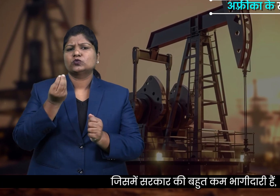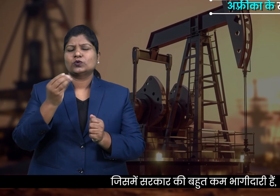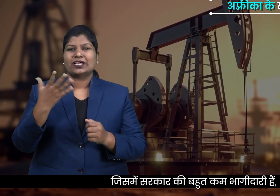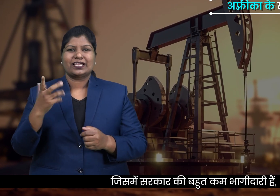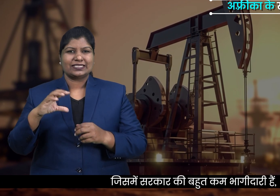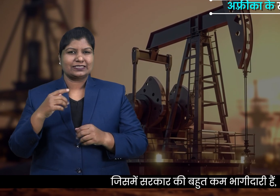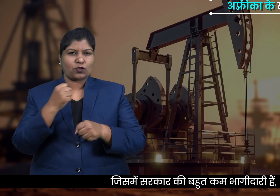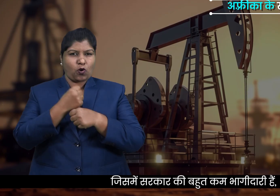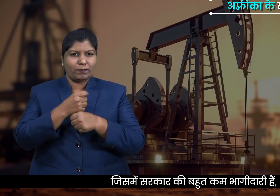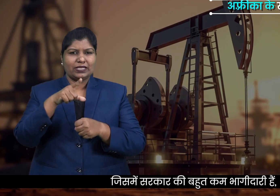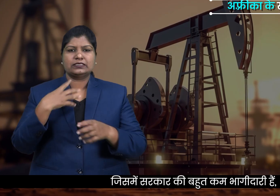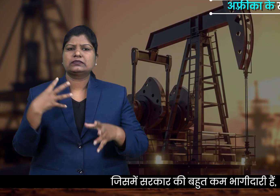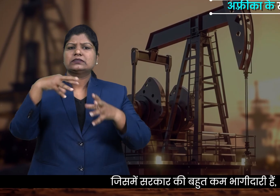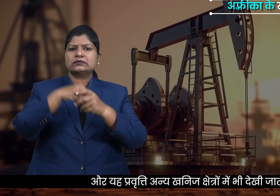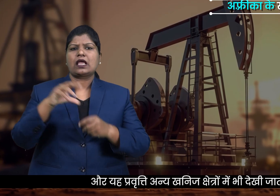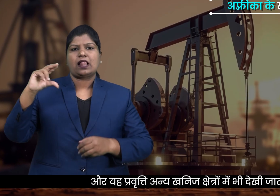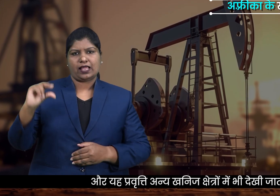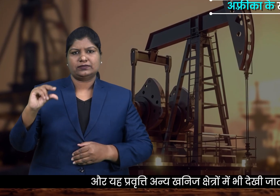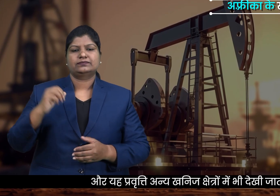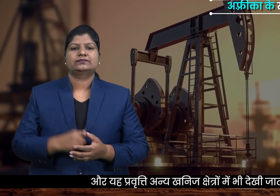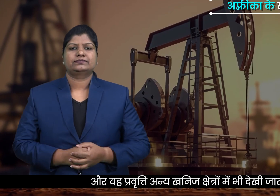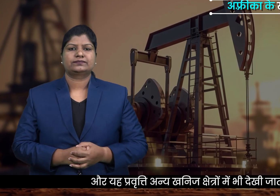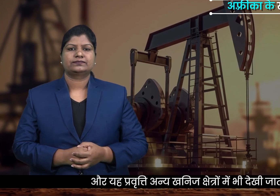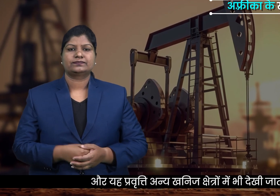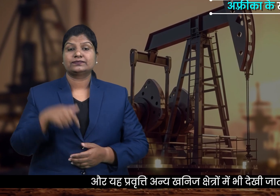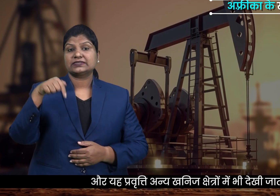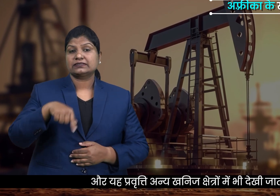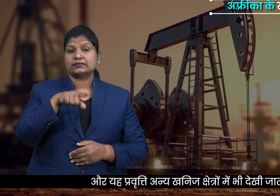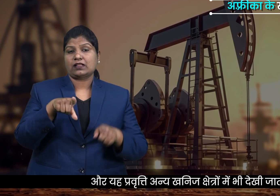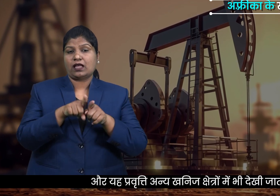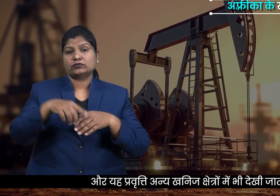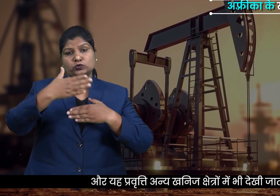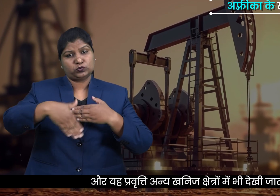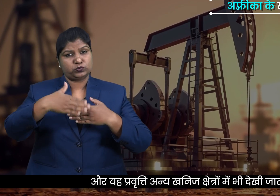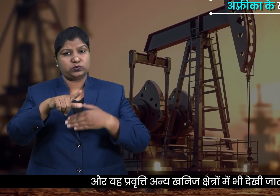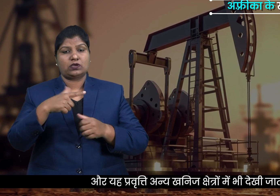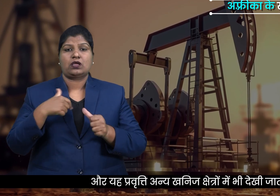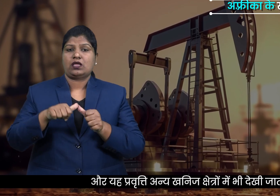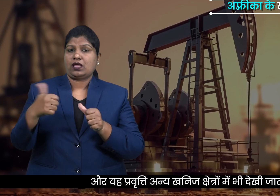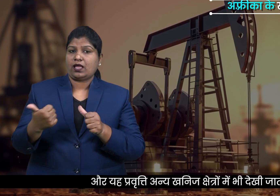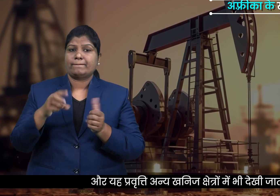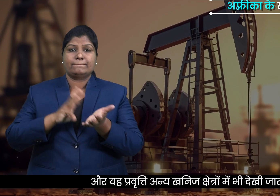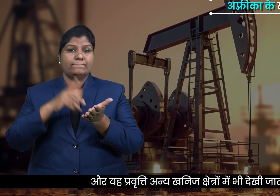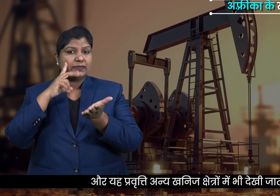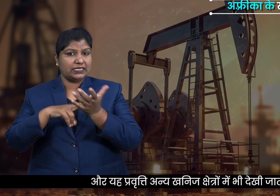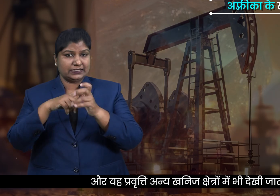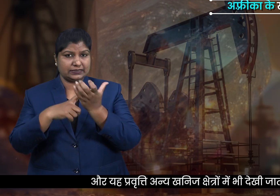कम भागीदारी है, और यह प्रवृत्ति अन्य खनिज क्षेत्रों में भी देखी जाती है।